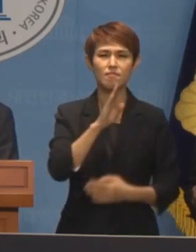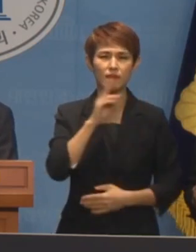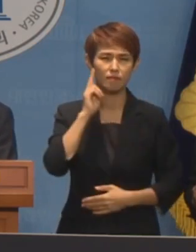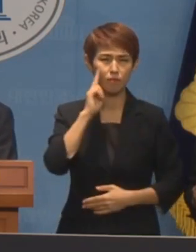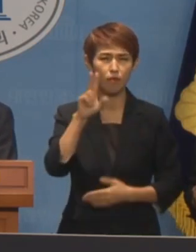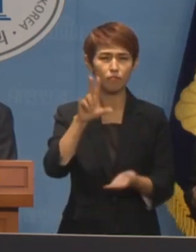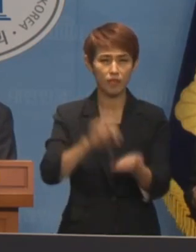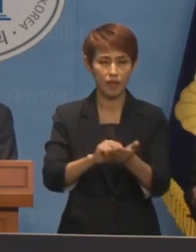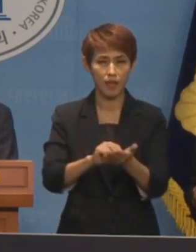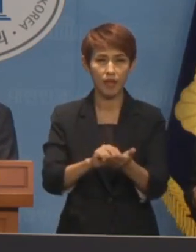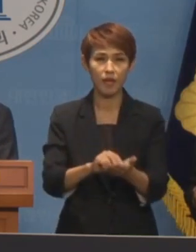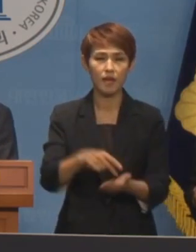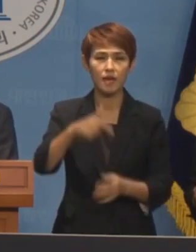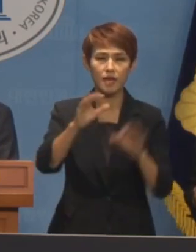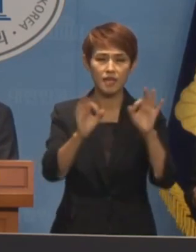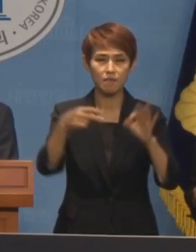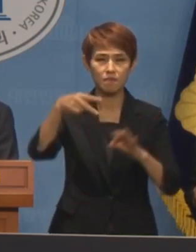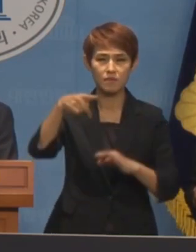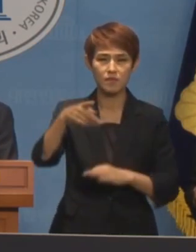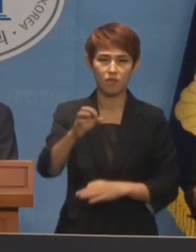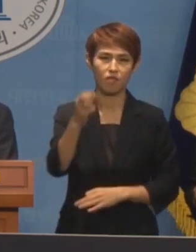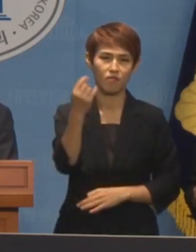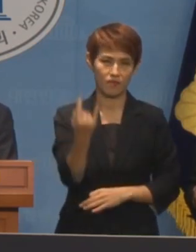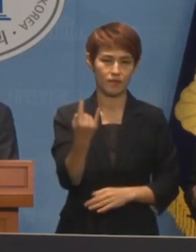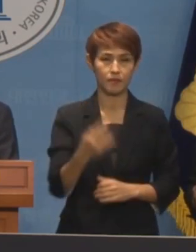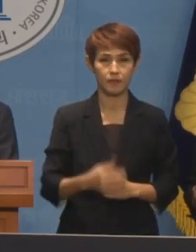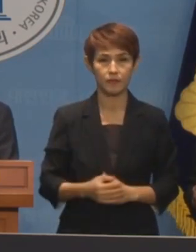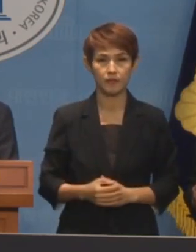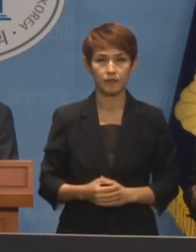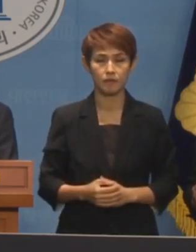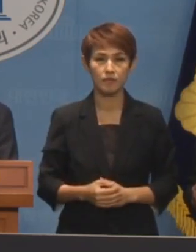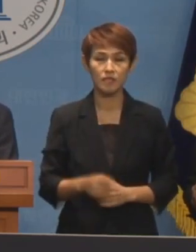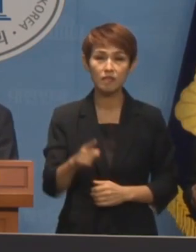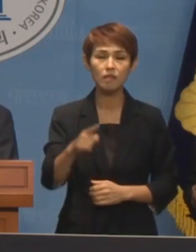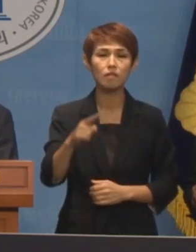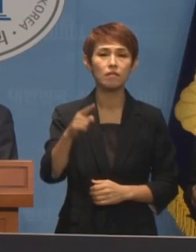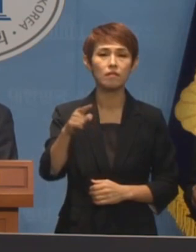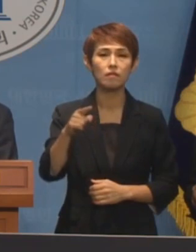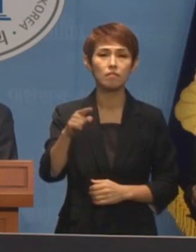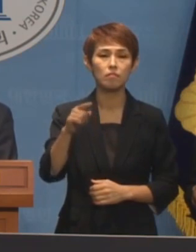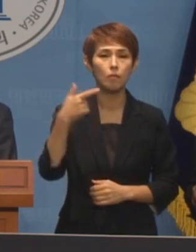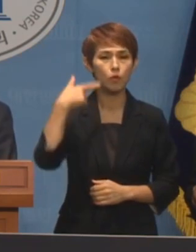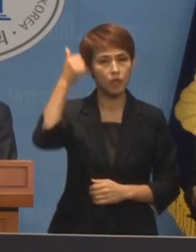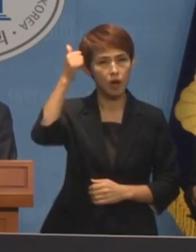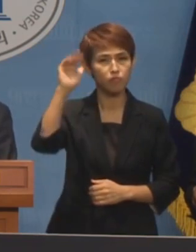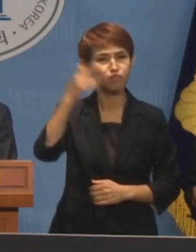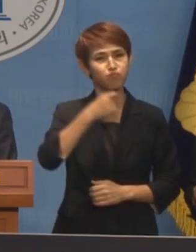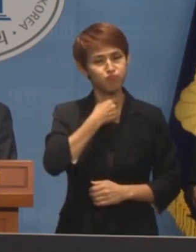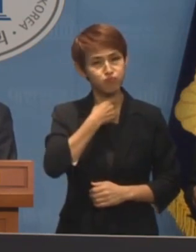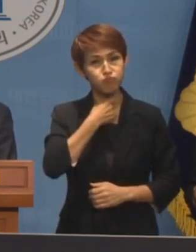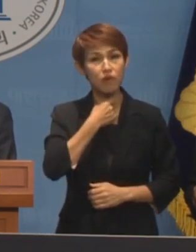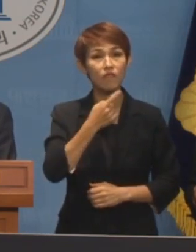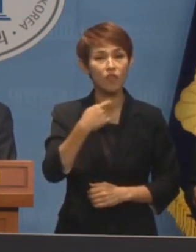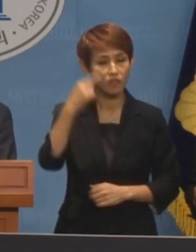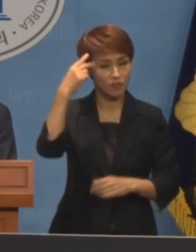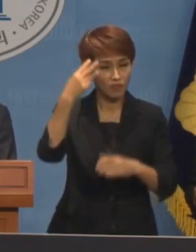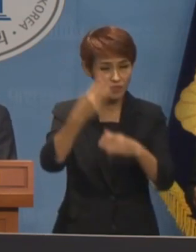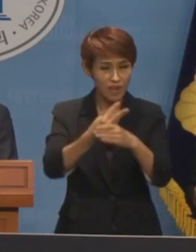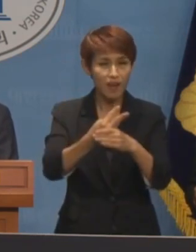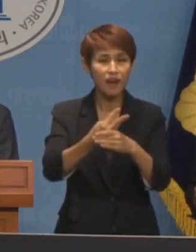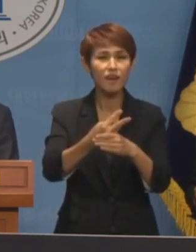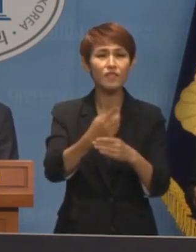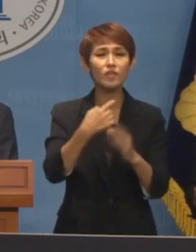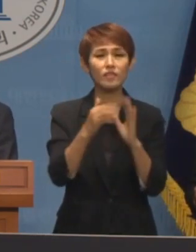문제 발언자 바로 김성희 의원. 김성희 의원은 교회 목회자를 꿈꾸는 목회학 석사 학위를